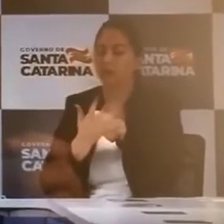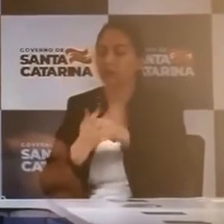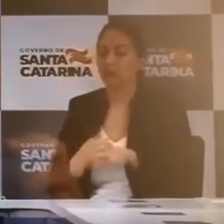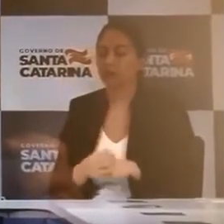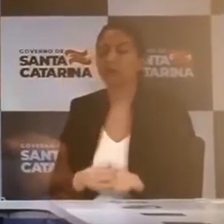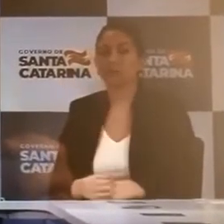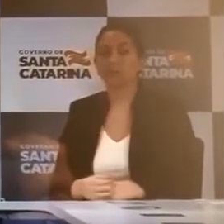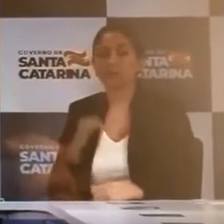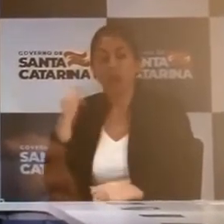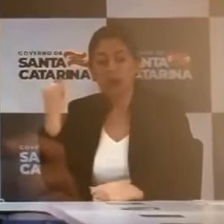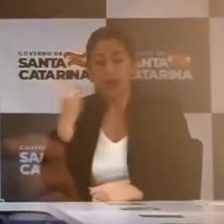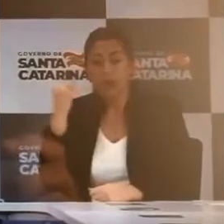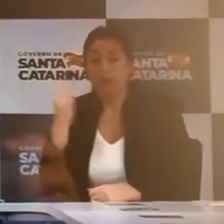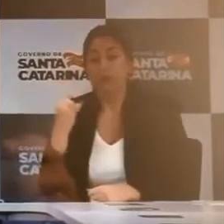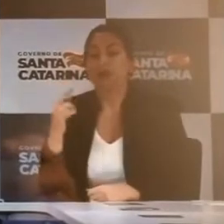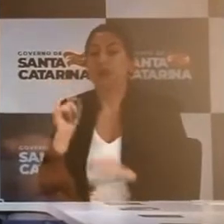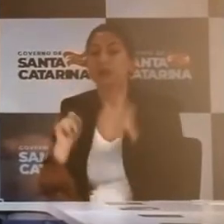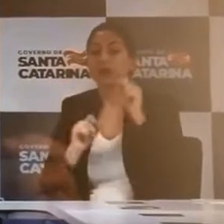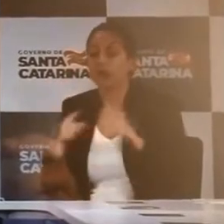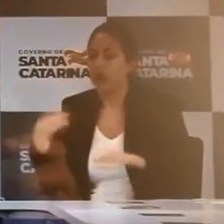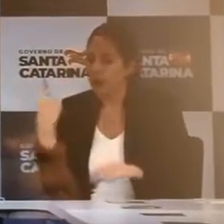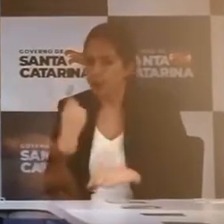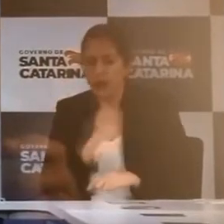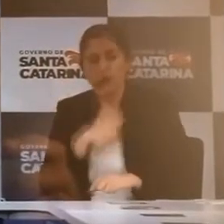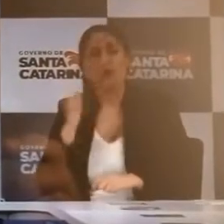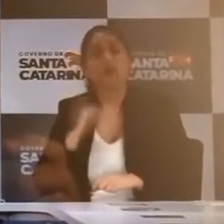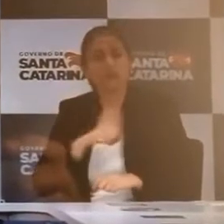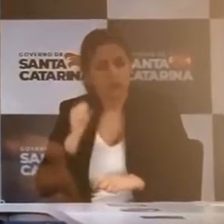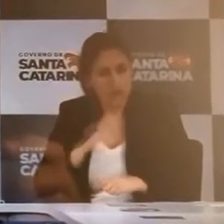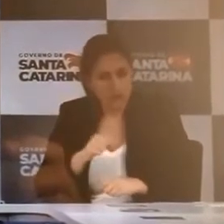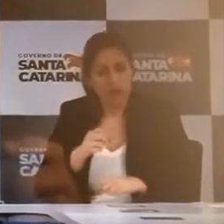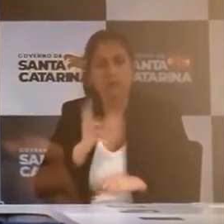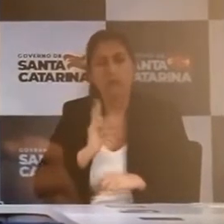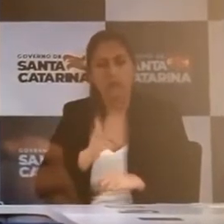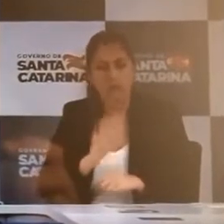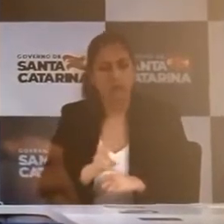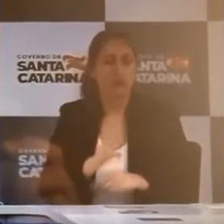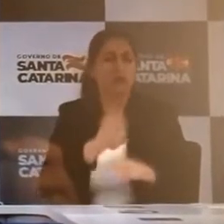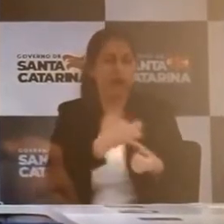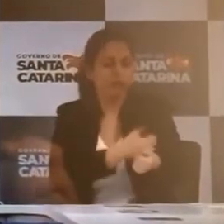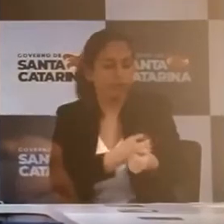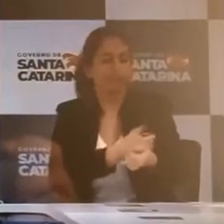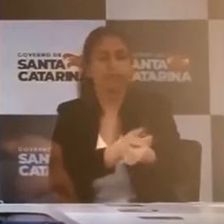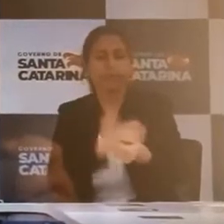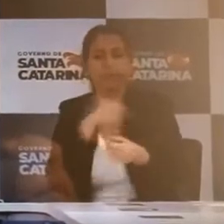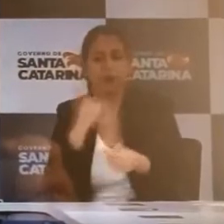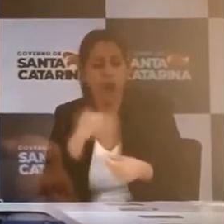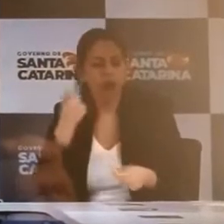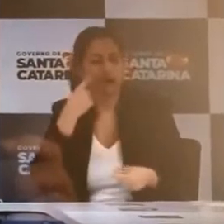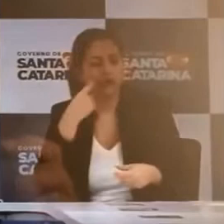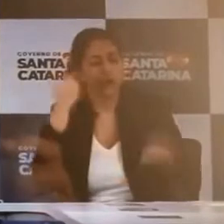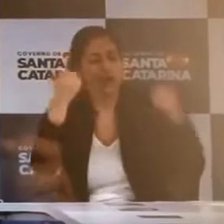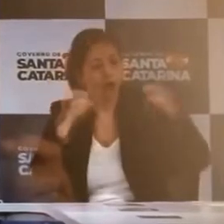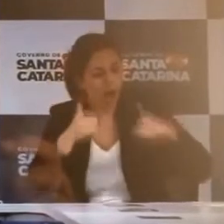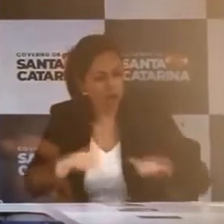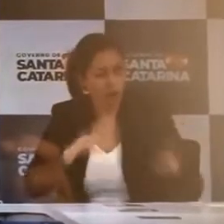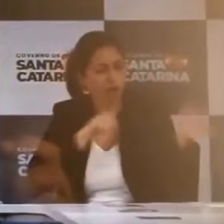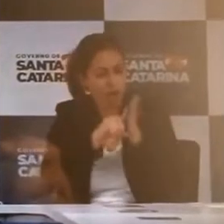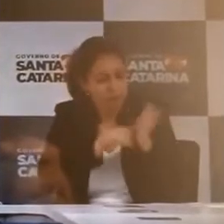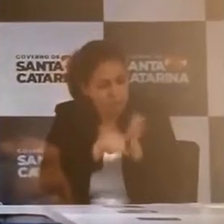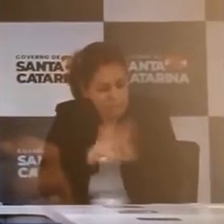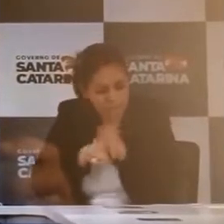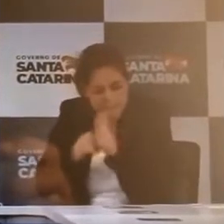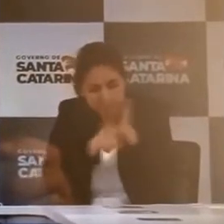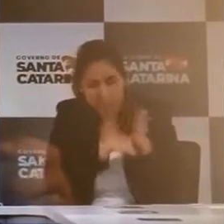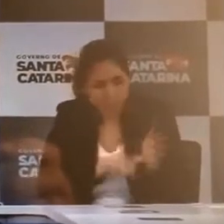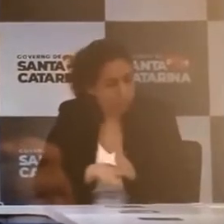porque para a epidemiologia é muito importante nós termos a fiel noção do que aconteceu dentro do território catarinense,